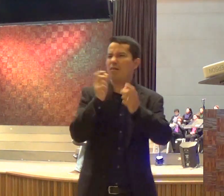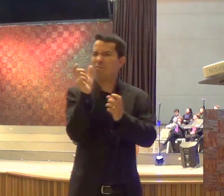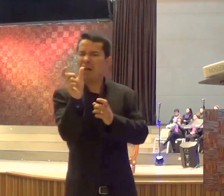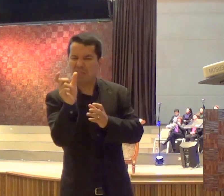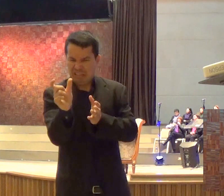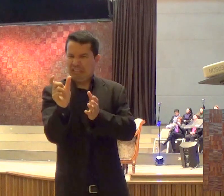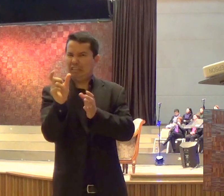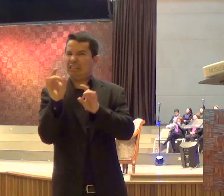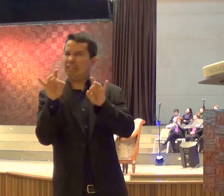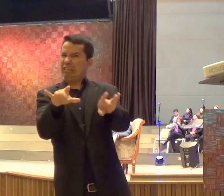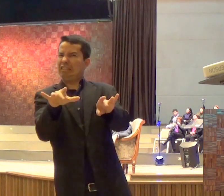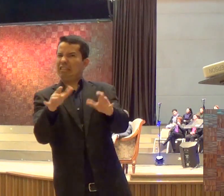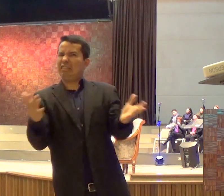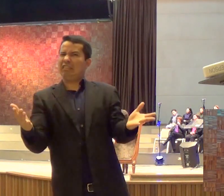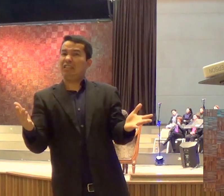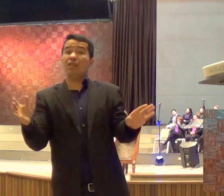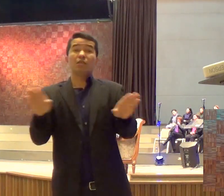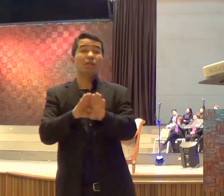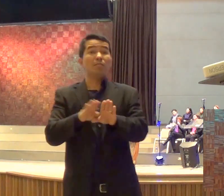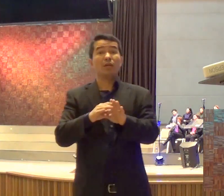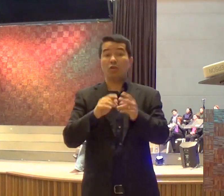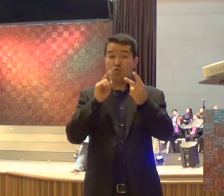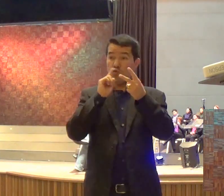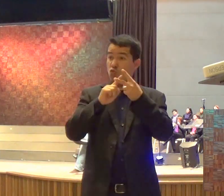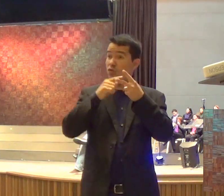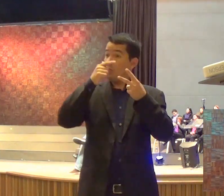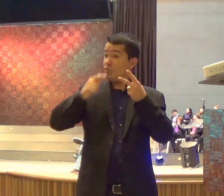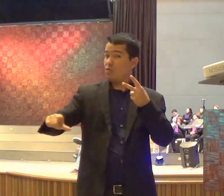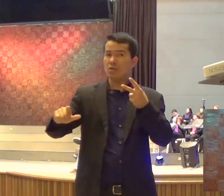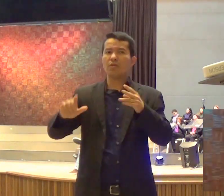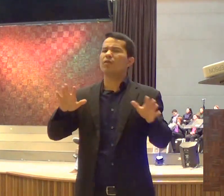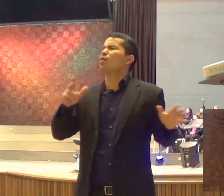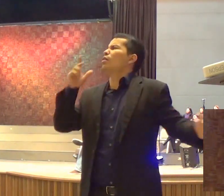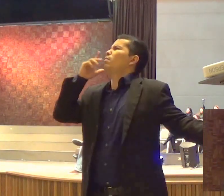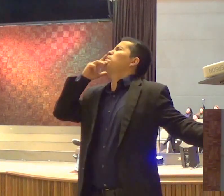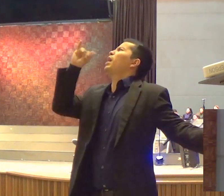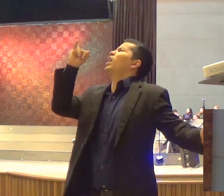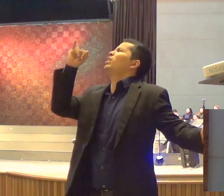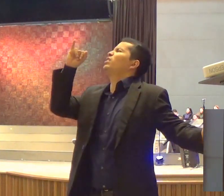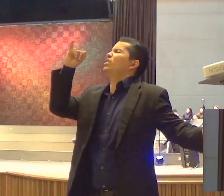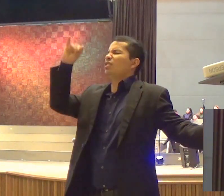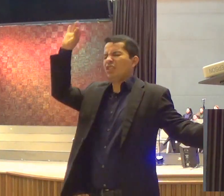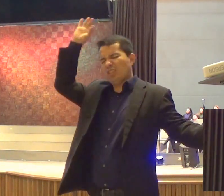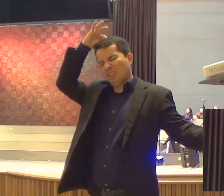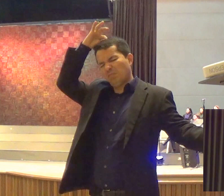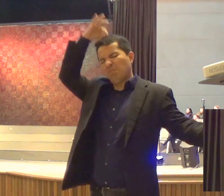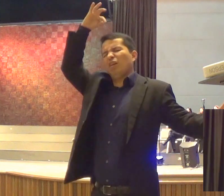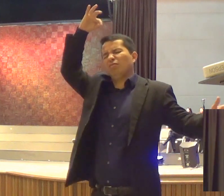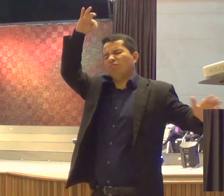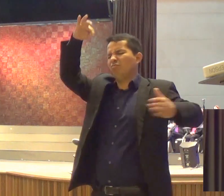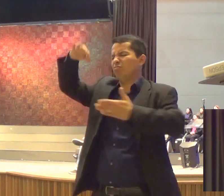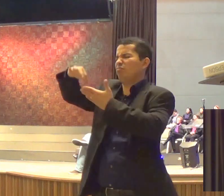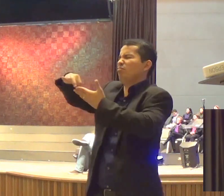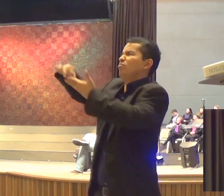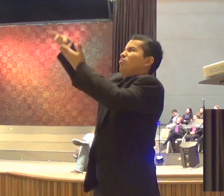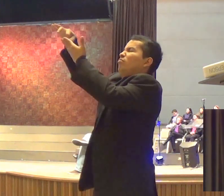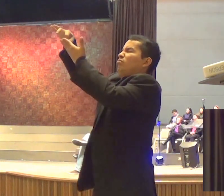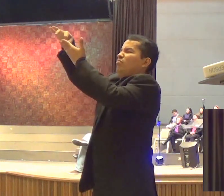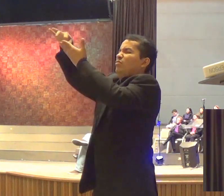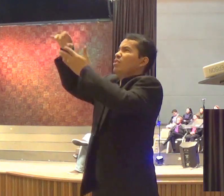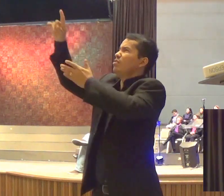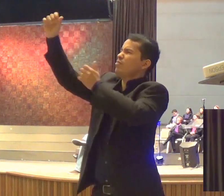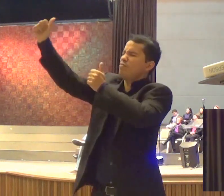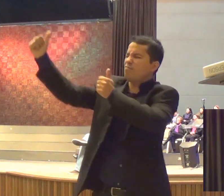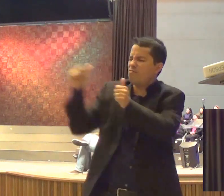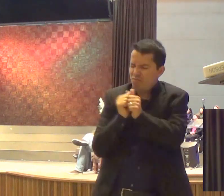no segundo momento ele submete o que ele sente o que ele sabe e chega a dizer pai em tuas mãos Entrego meu espírito como se ele dissesse o senhor está